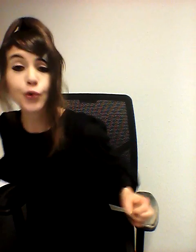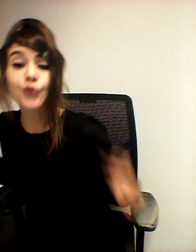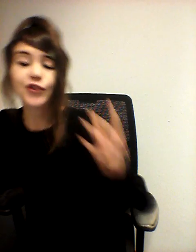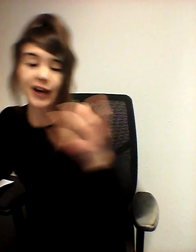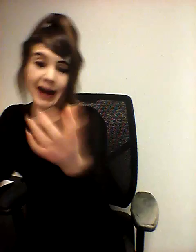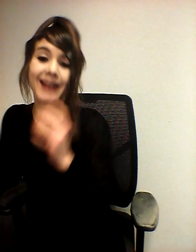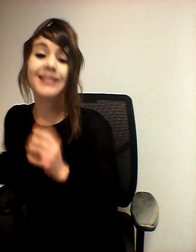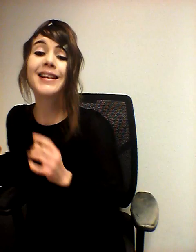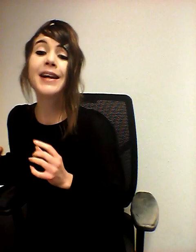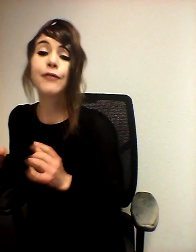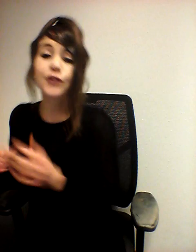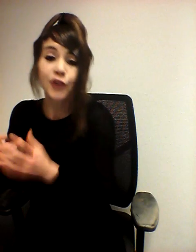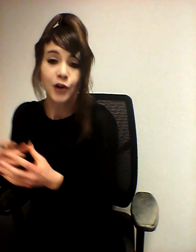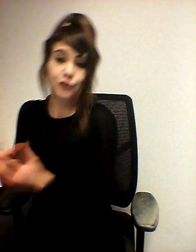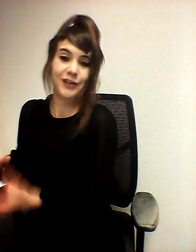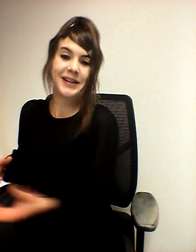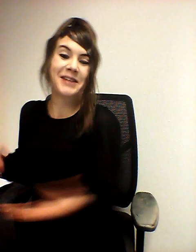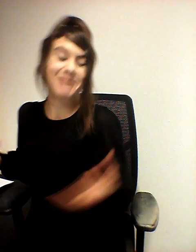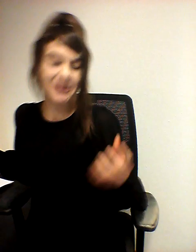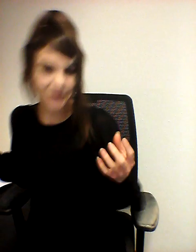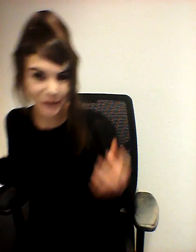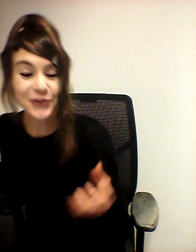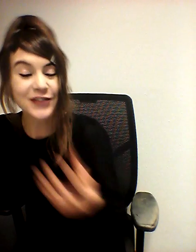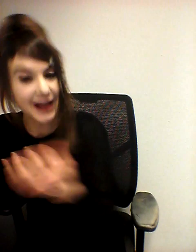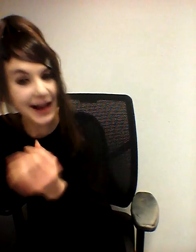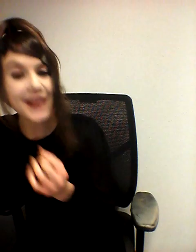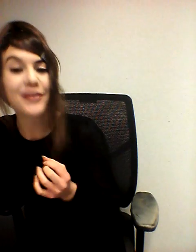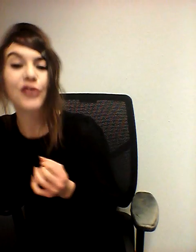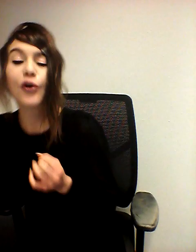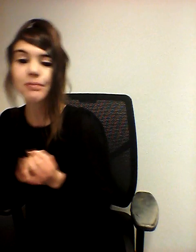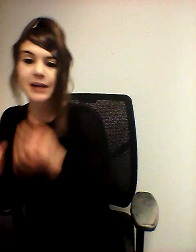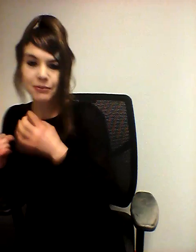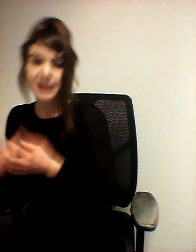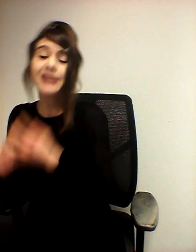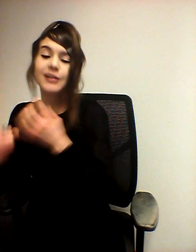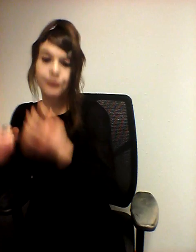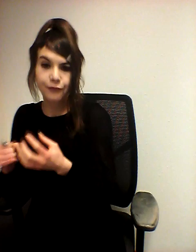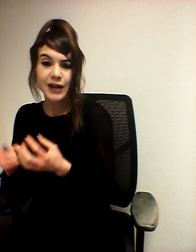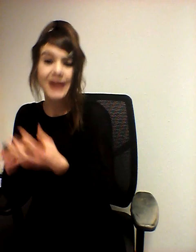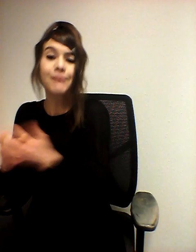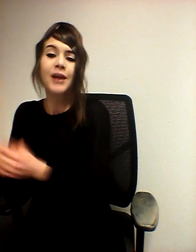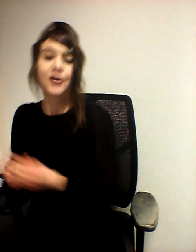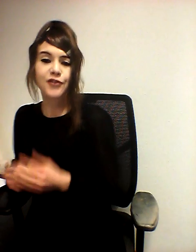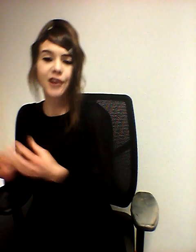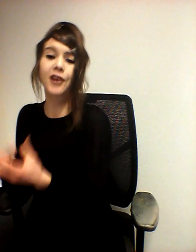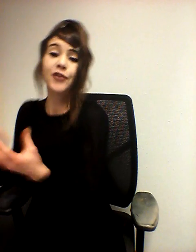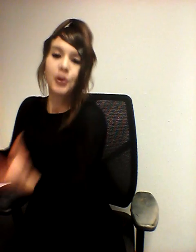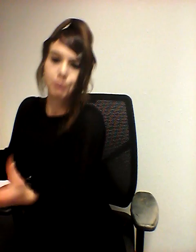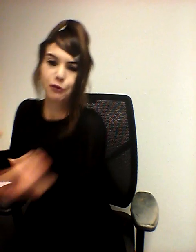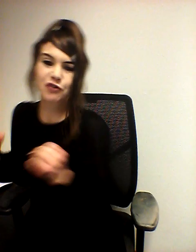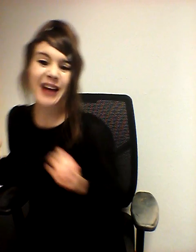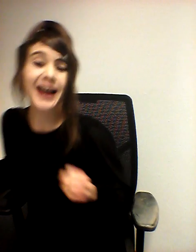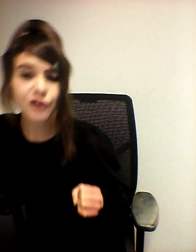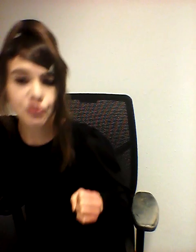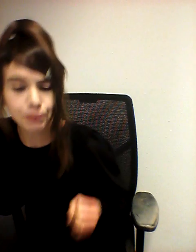voldoende aanlevert, dus wanneer je maar voldoende eiwitten opneemt in je voeding, dat dan beschadigde